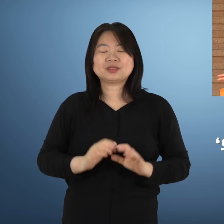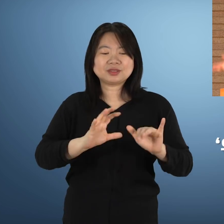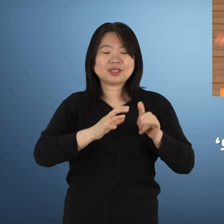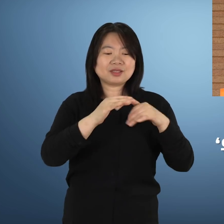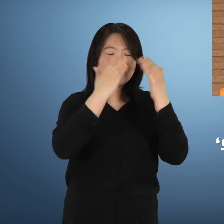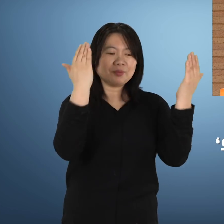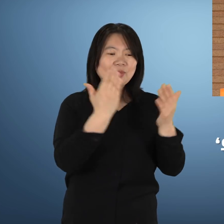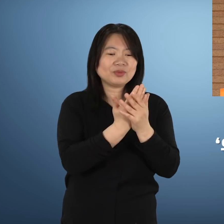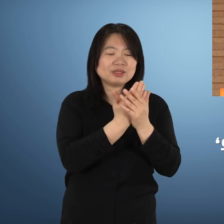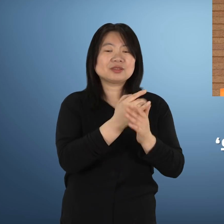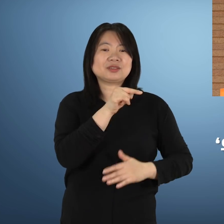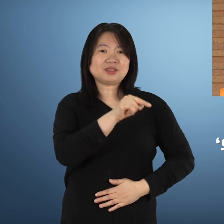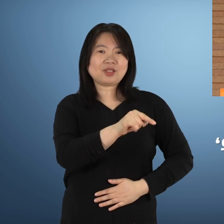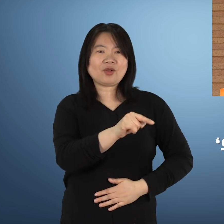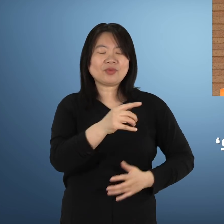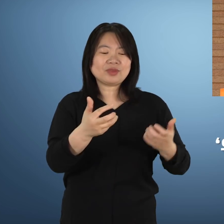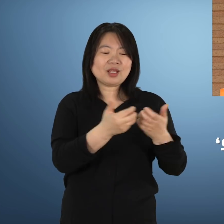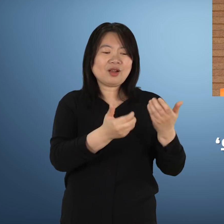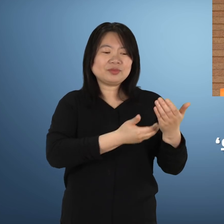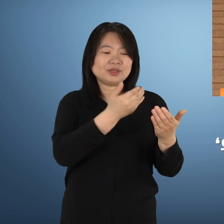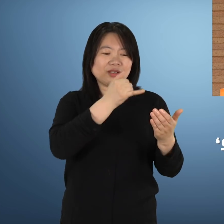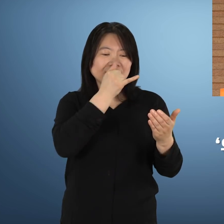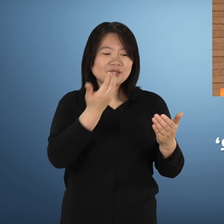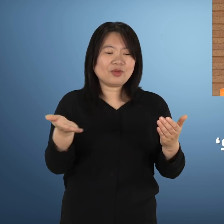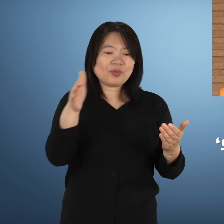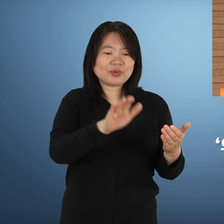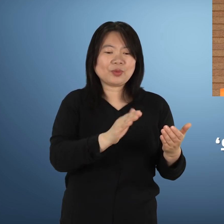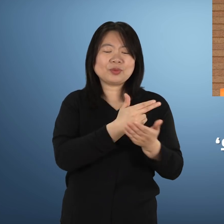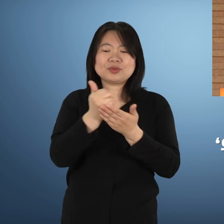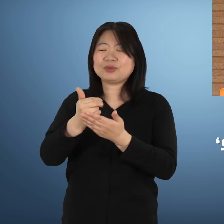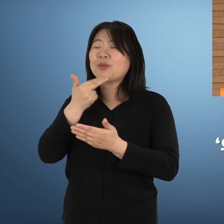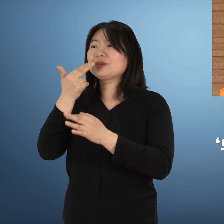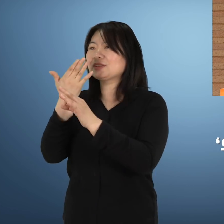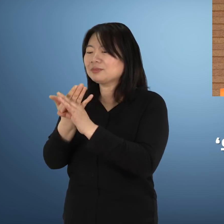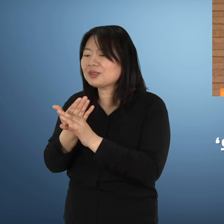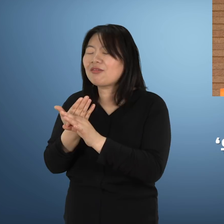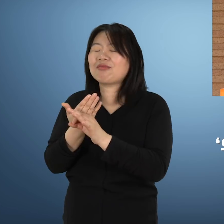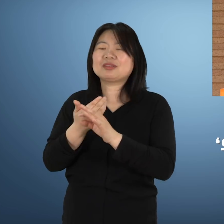세상의 모든 것이 넘쳐난다 할지라도 주님 없이는